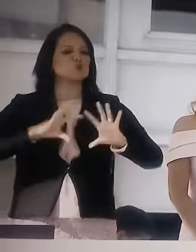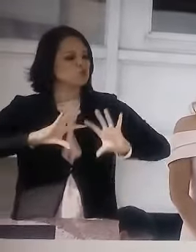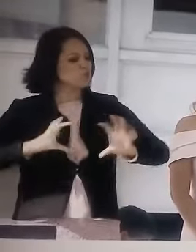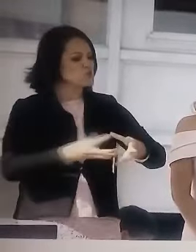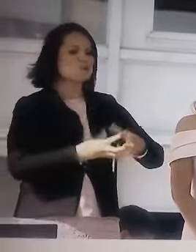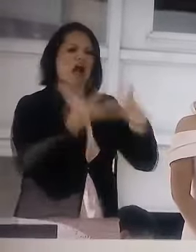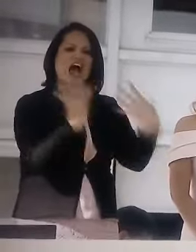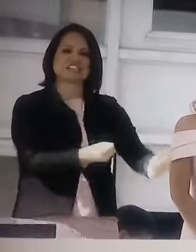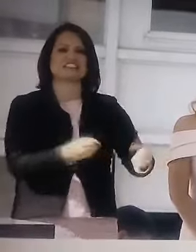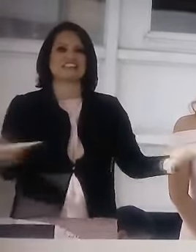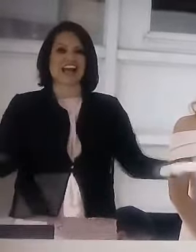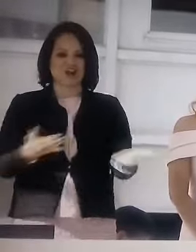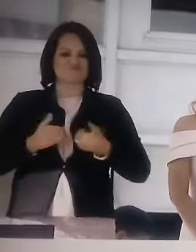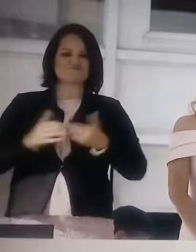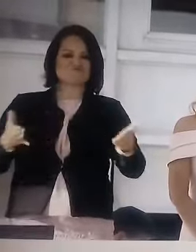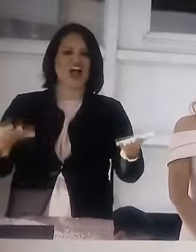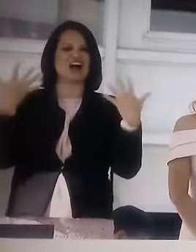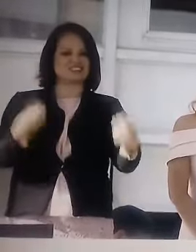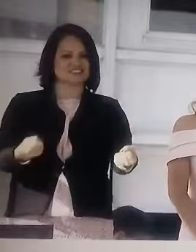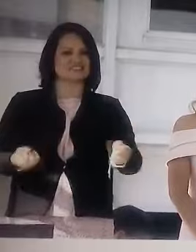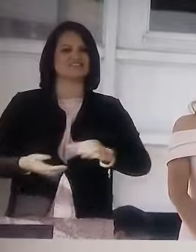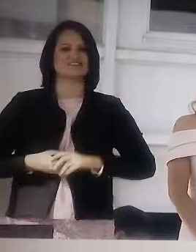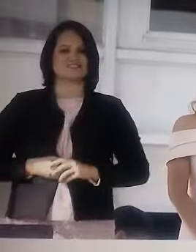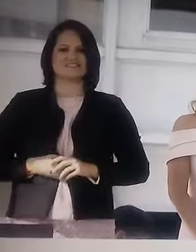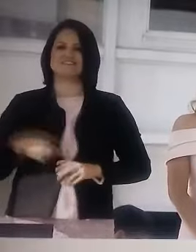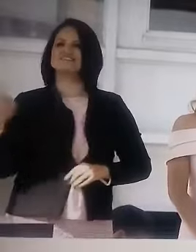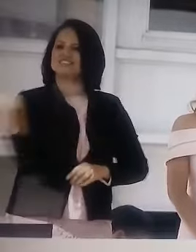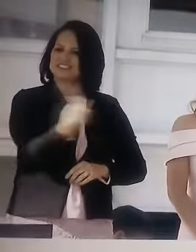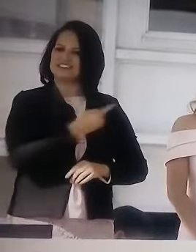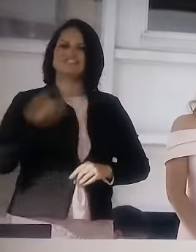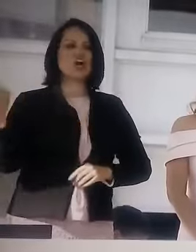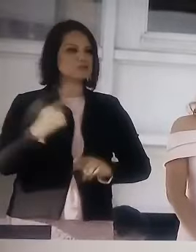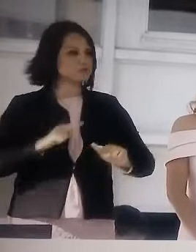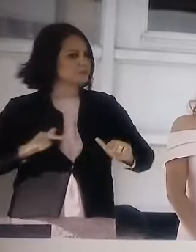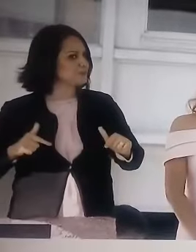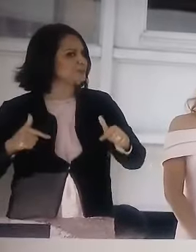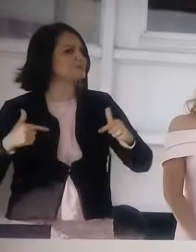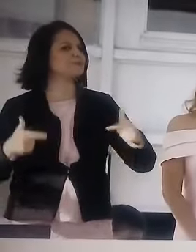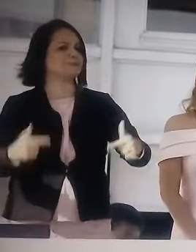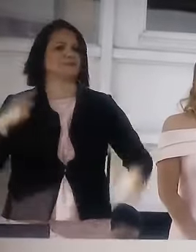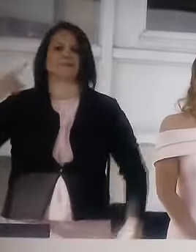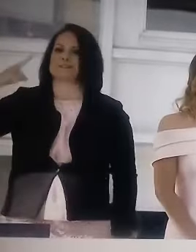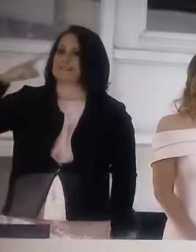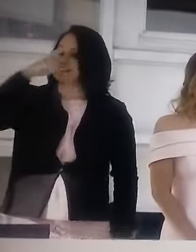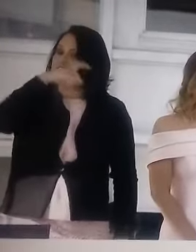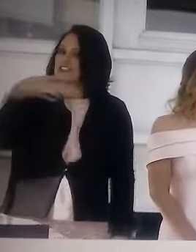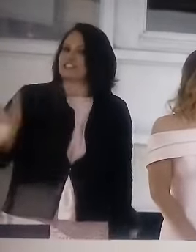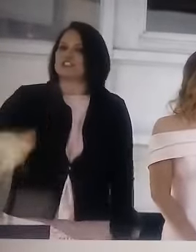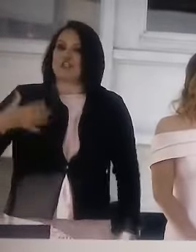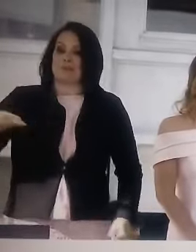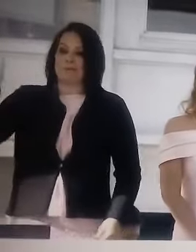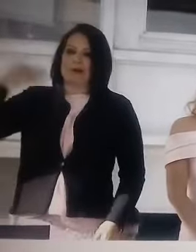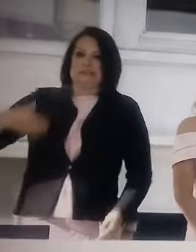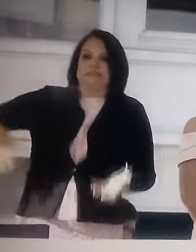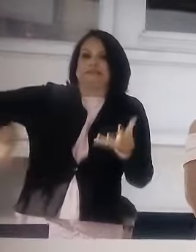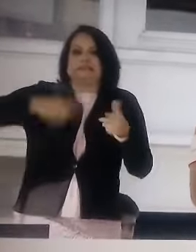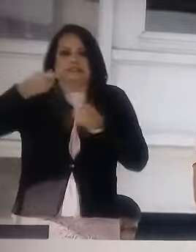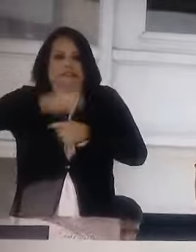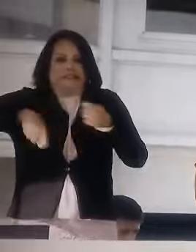governo assume no dia de hoje, temos o grande desafio de enfrentar os efeitos da crise